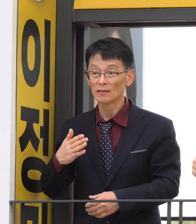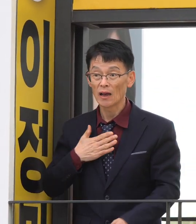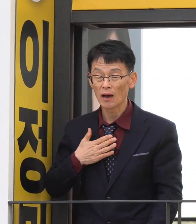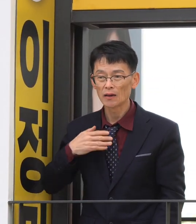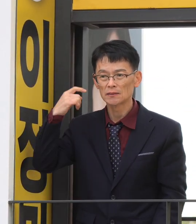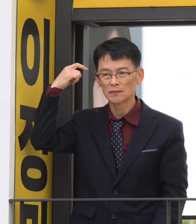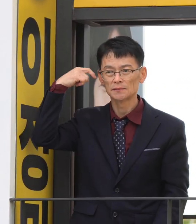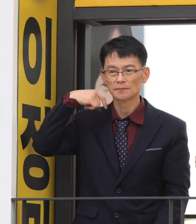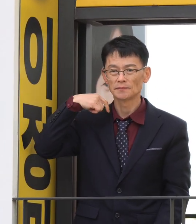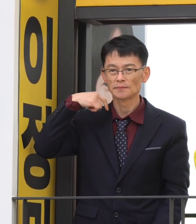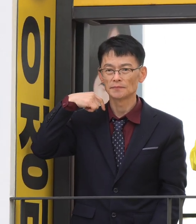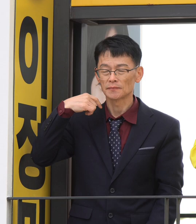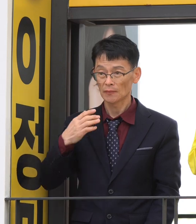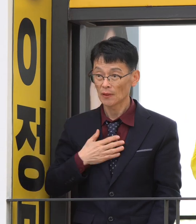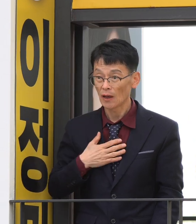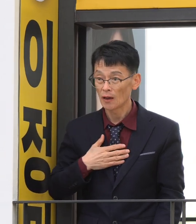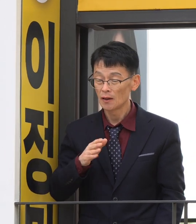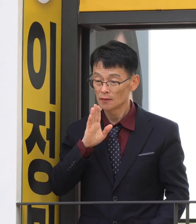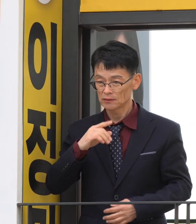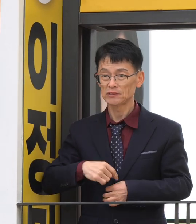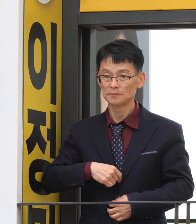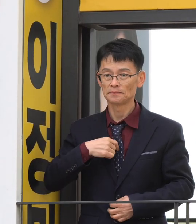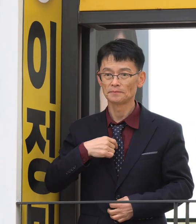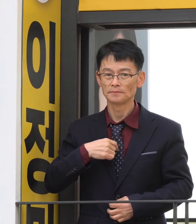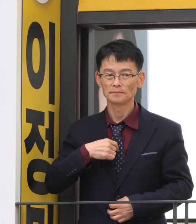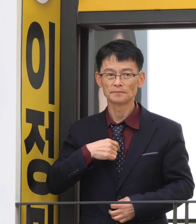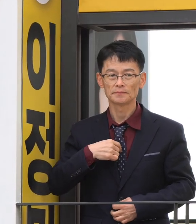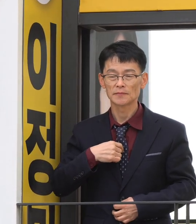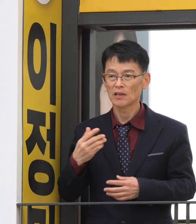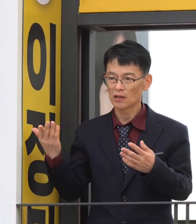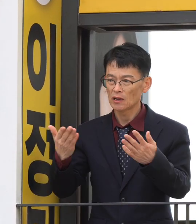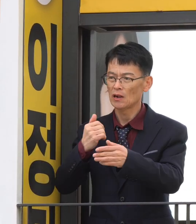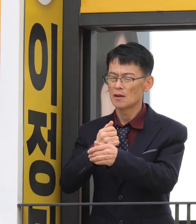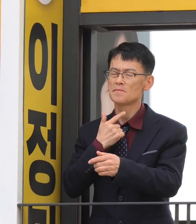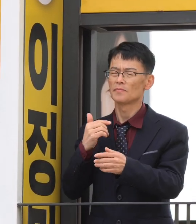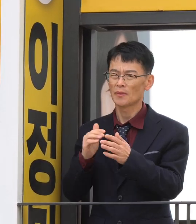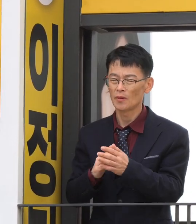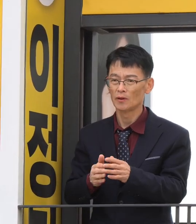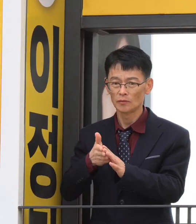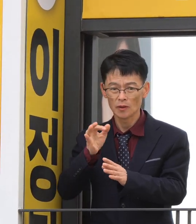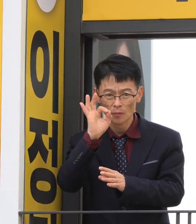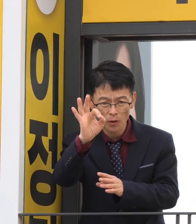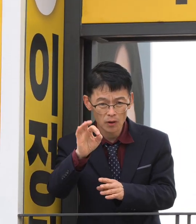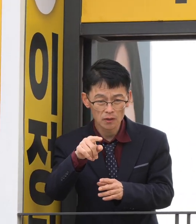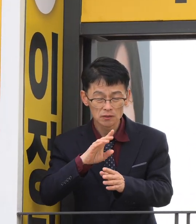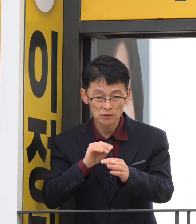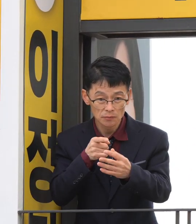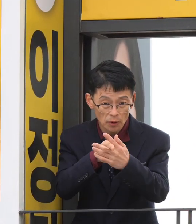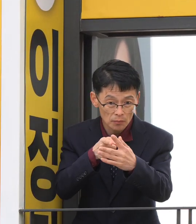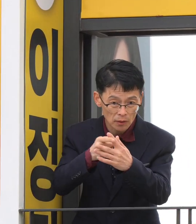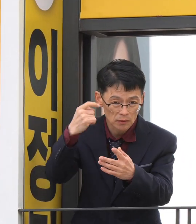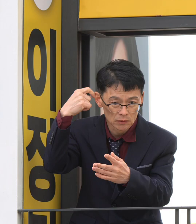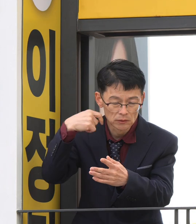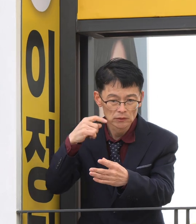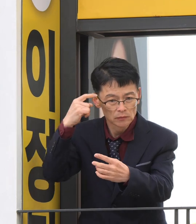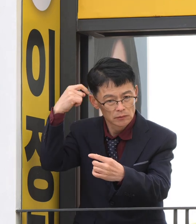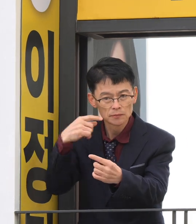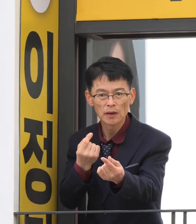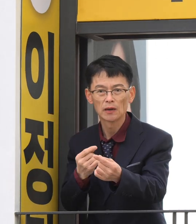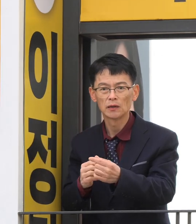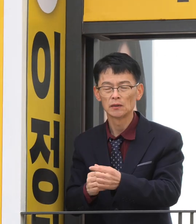저는 느낍니다. 저는 진심으로 일을 해왔기 때문에 주민들의 진심을 느낄 수가